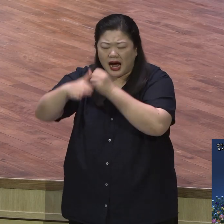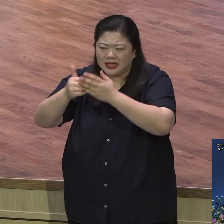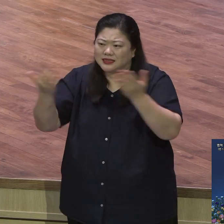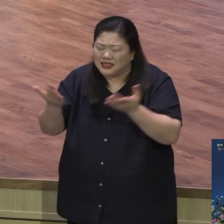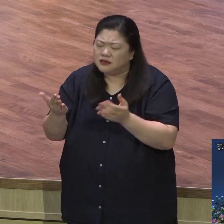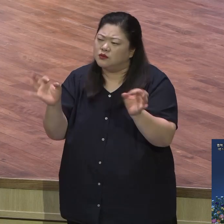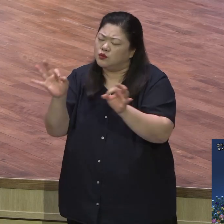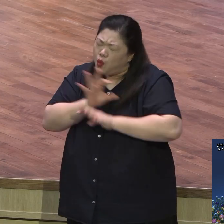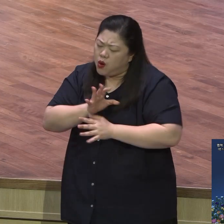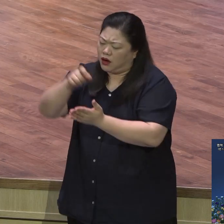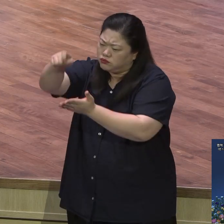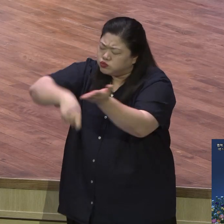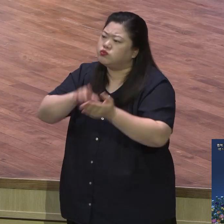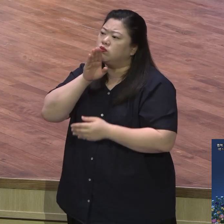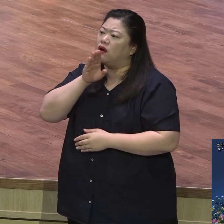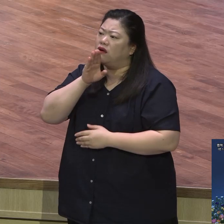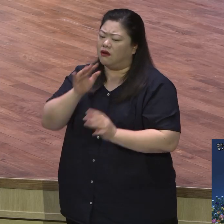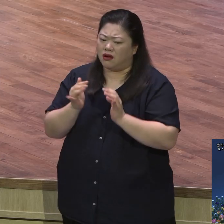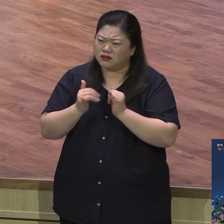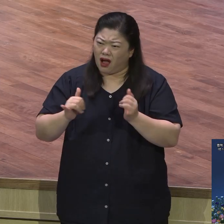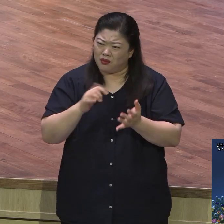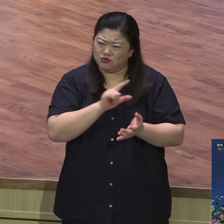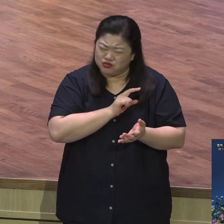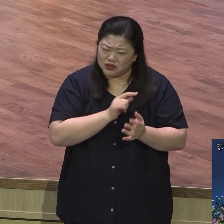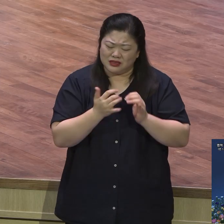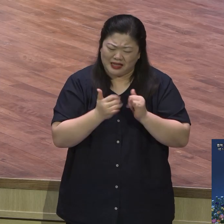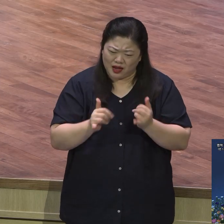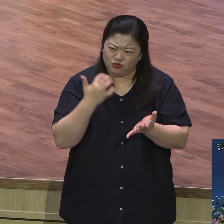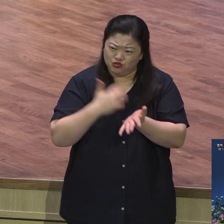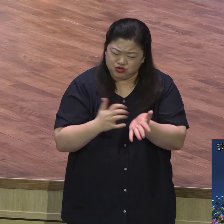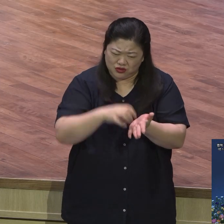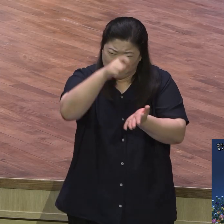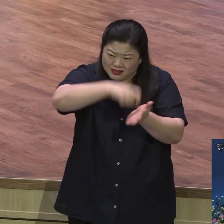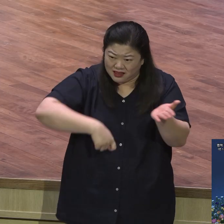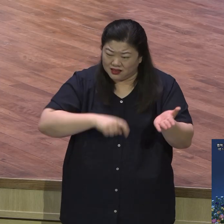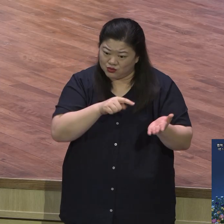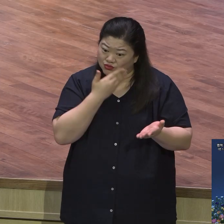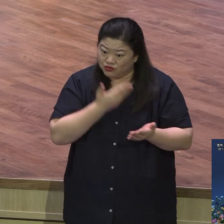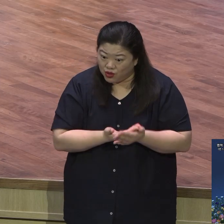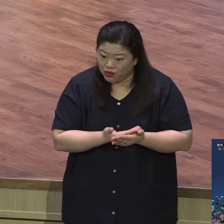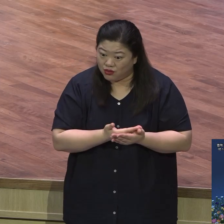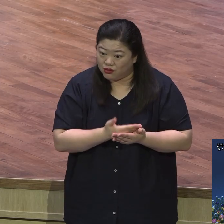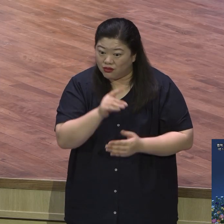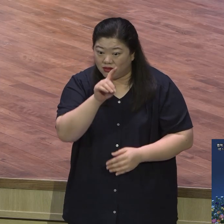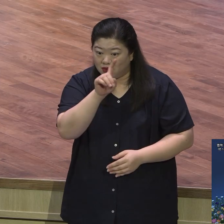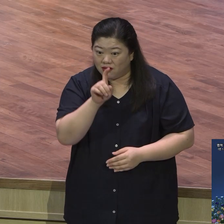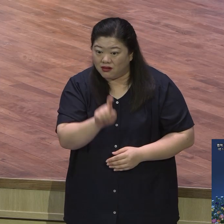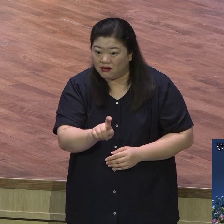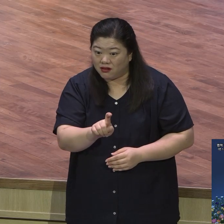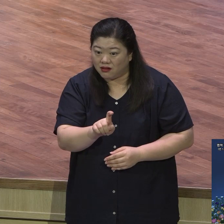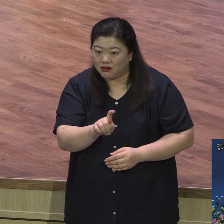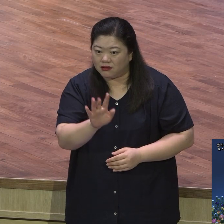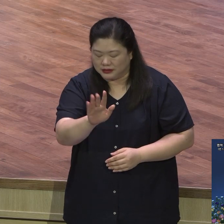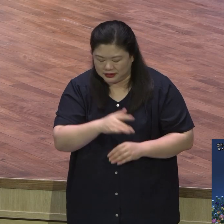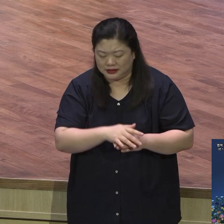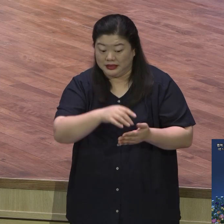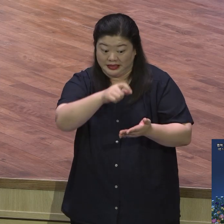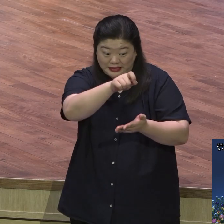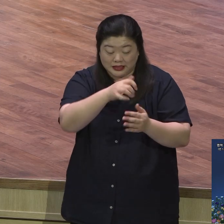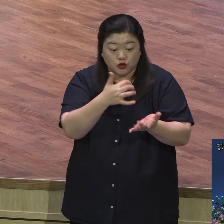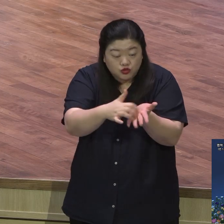수 있으나 그러나 모든 성경, 이 성경 전체는 그 안에 다 중요한 영적 의미가 다